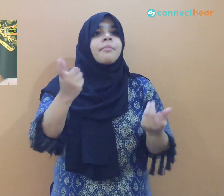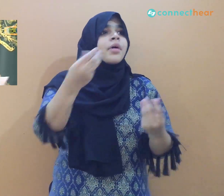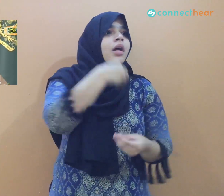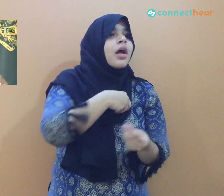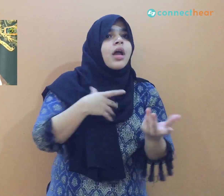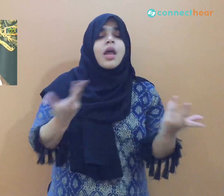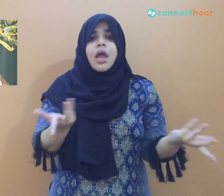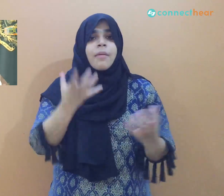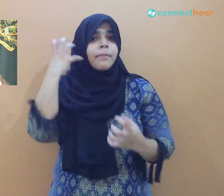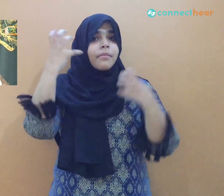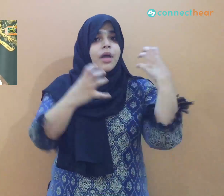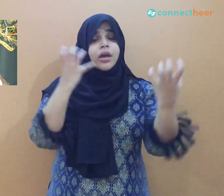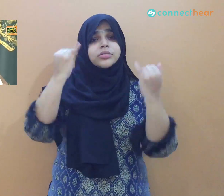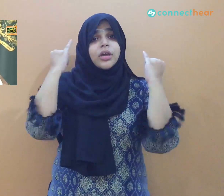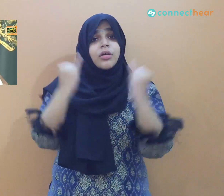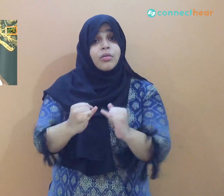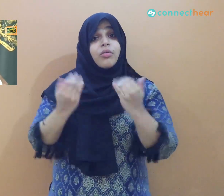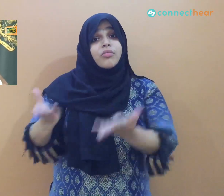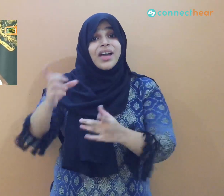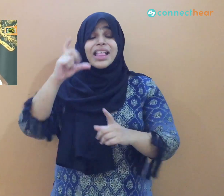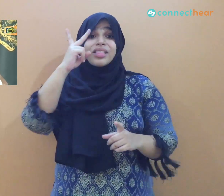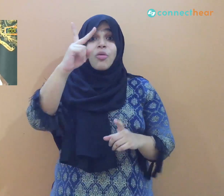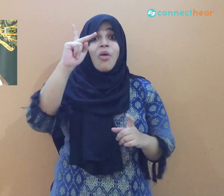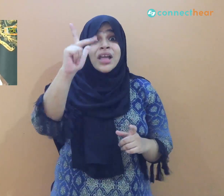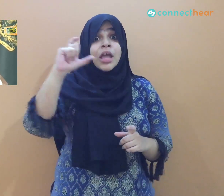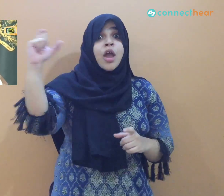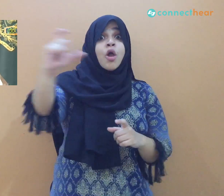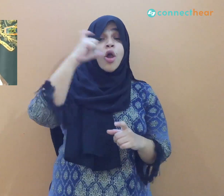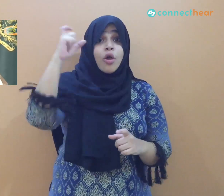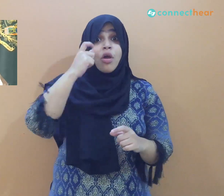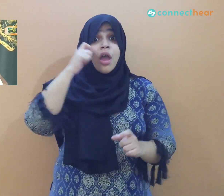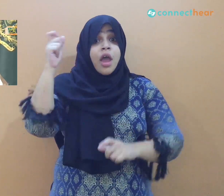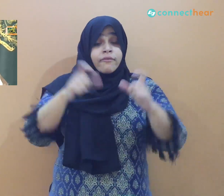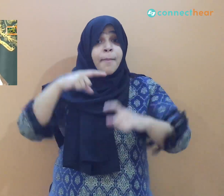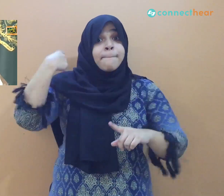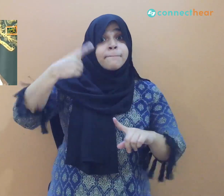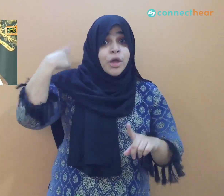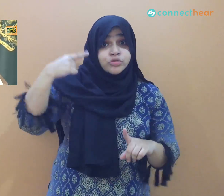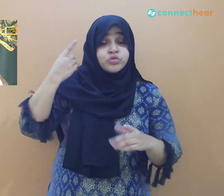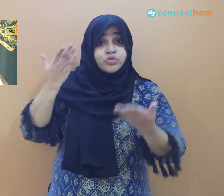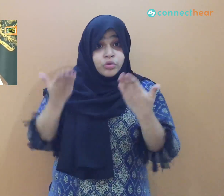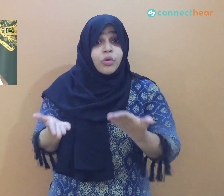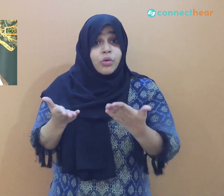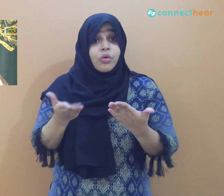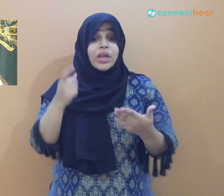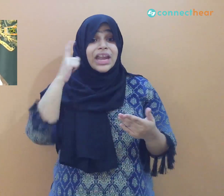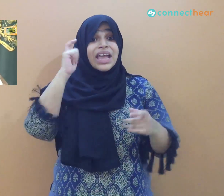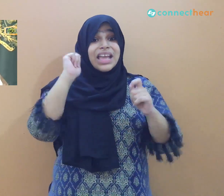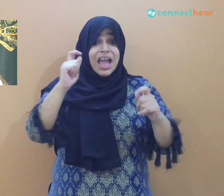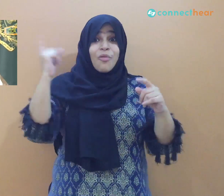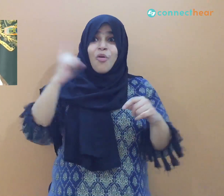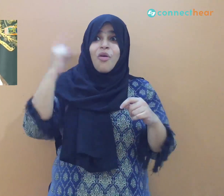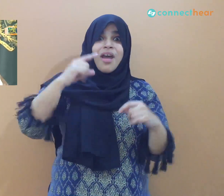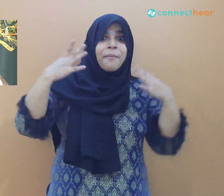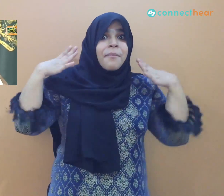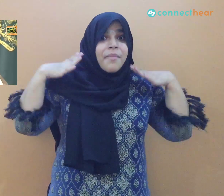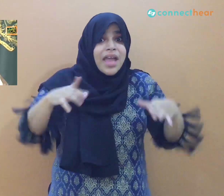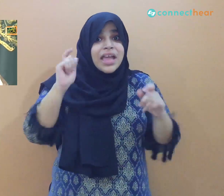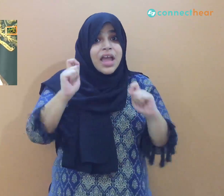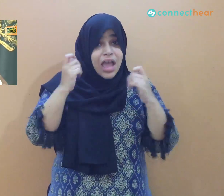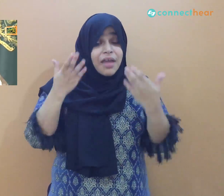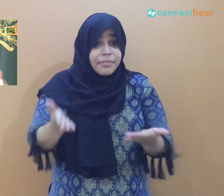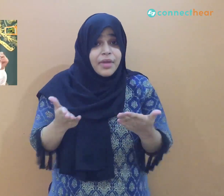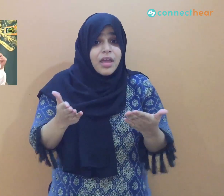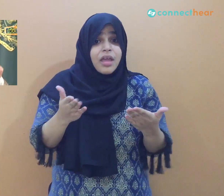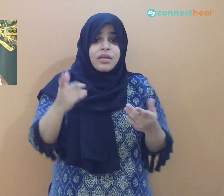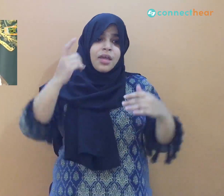ہے۔ اب یہ اگر 2.5 کروڑ وہ مزدور ہیں، وہ کام کرنے والے ہیں،